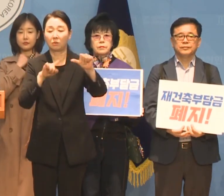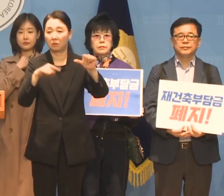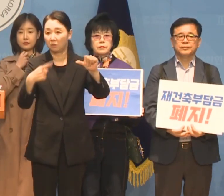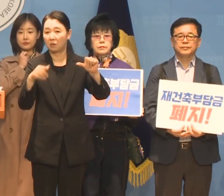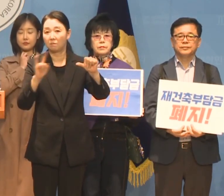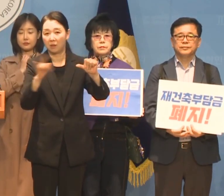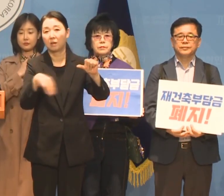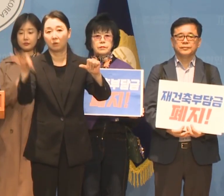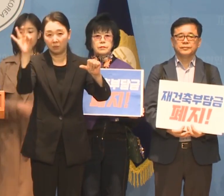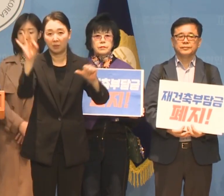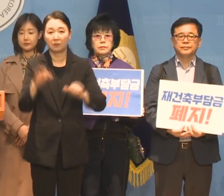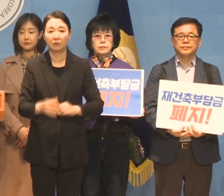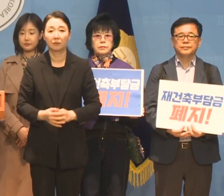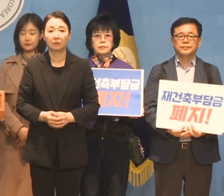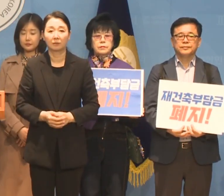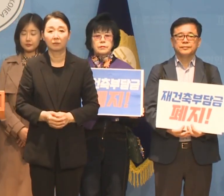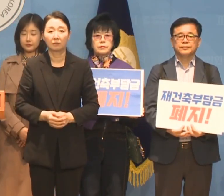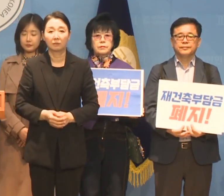5.1배로 올랐습니다.